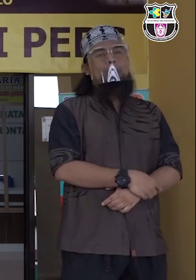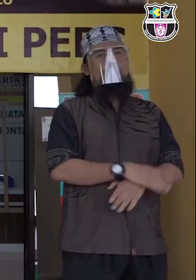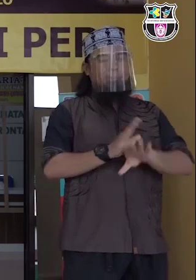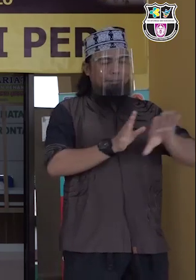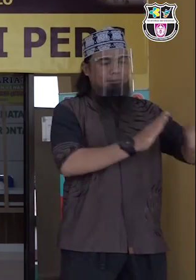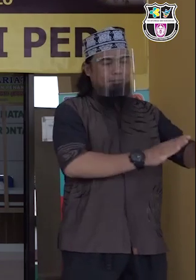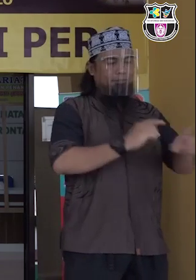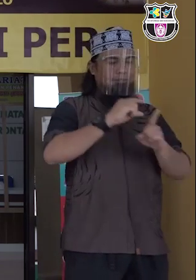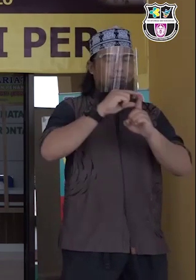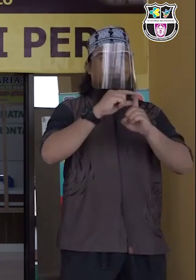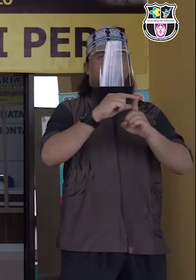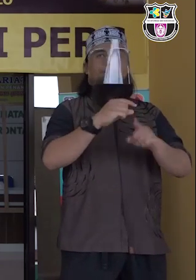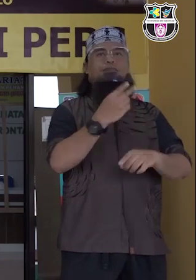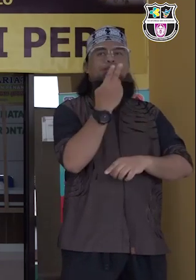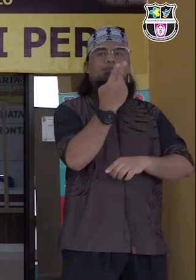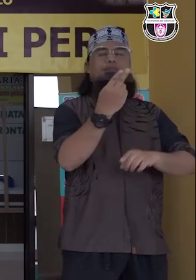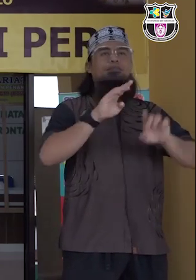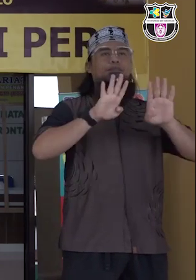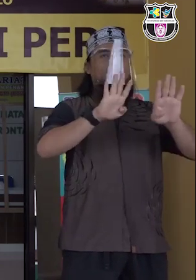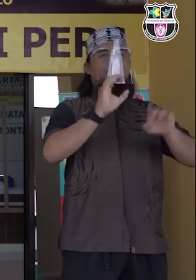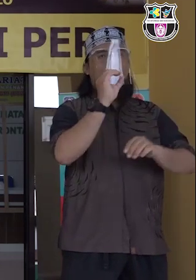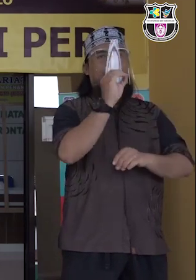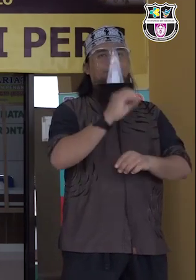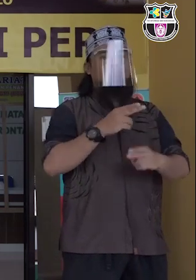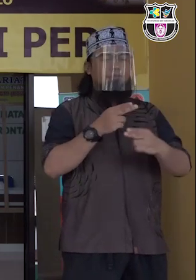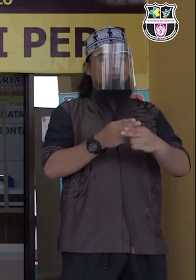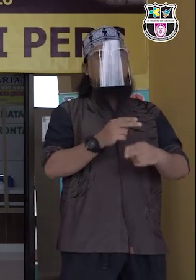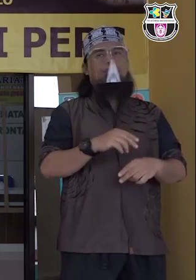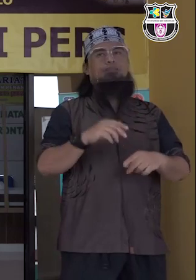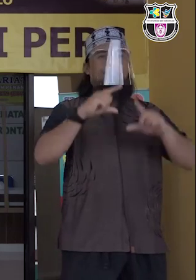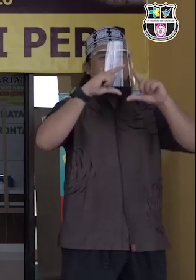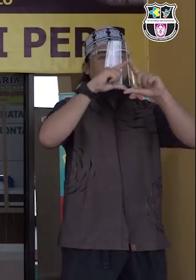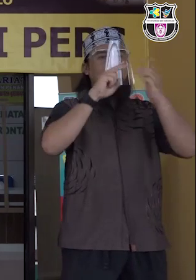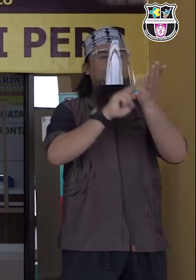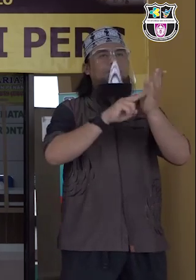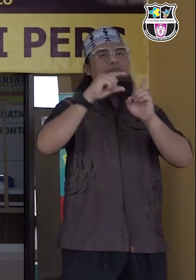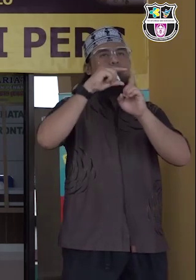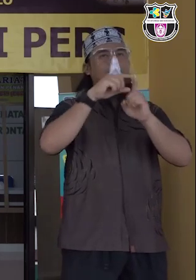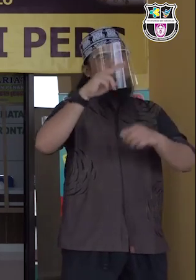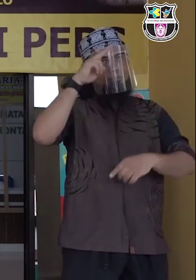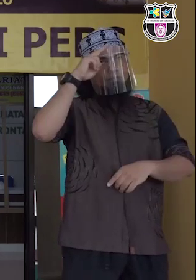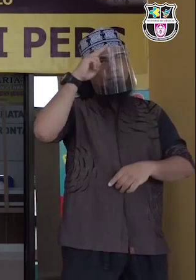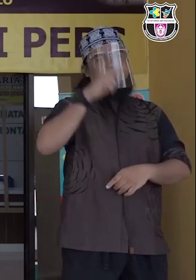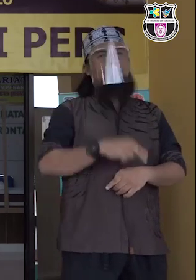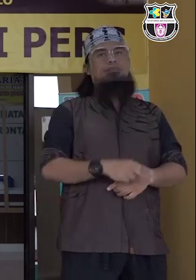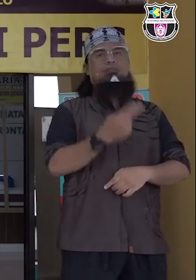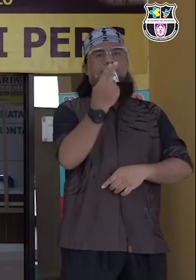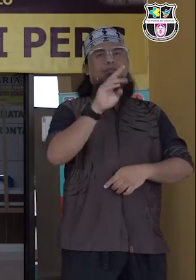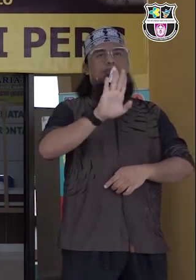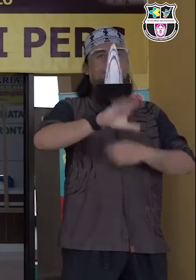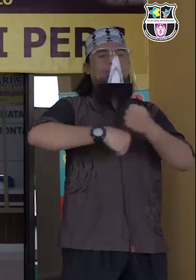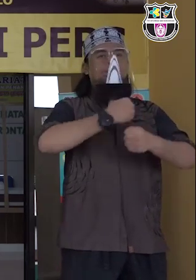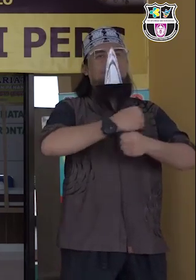Pasien berikutnya adalah pasien 280, nama ANP, laki-laki, 24